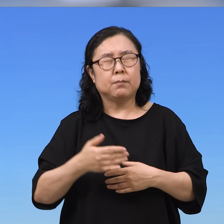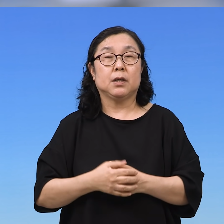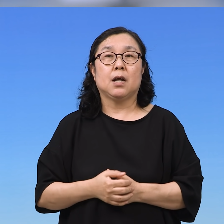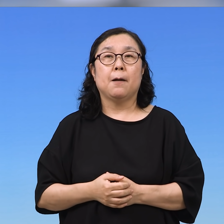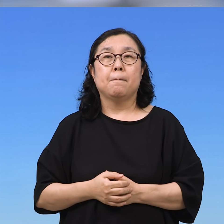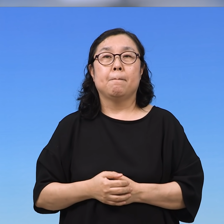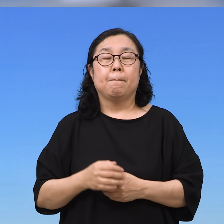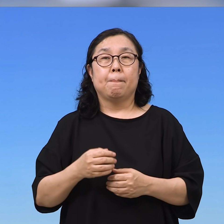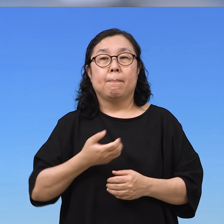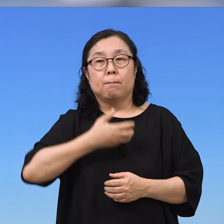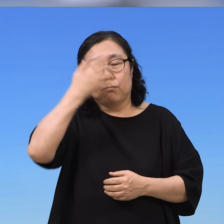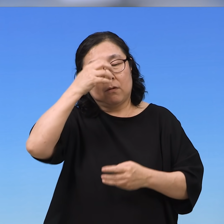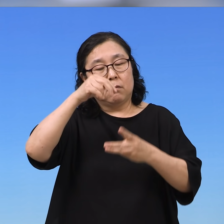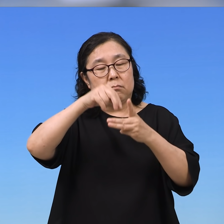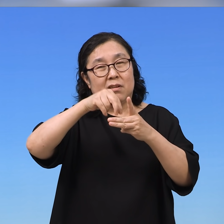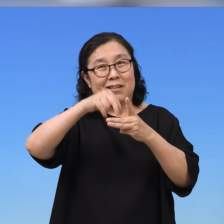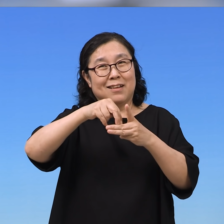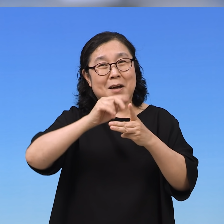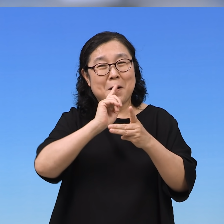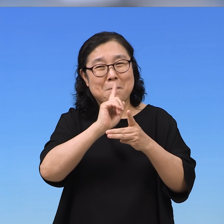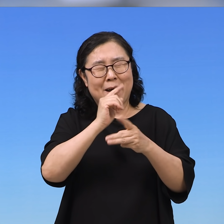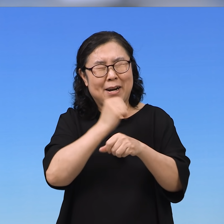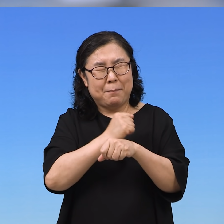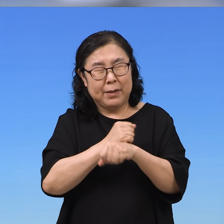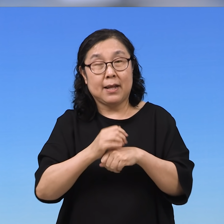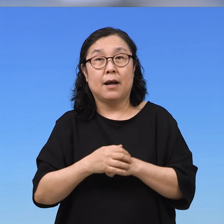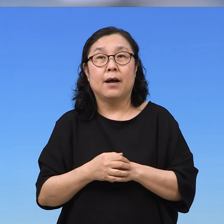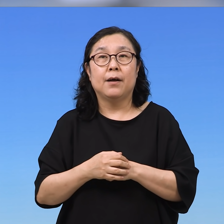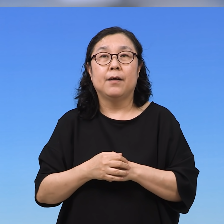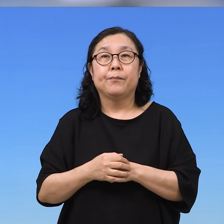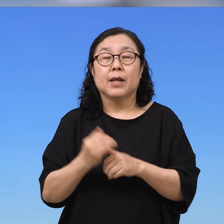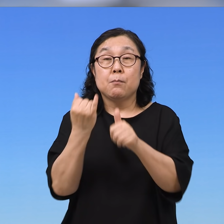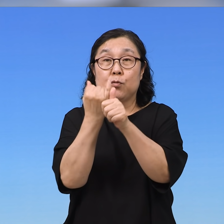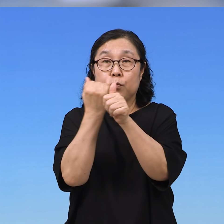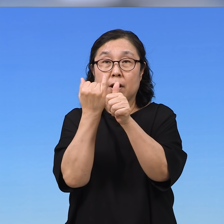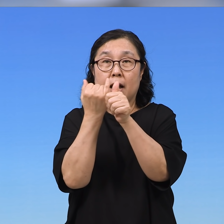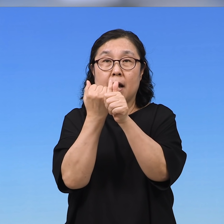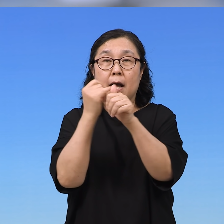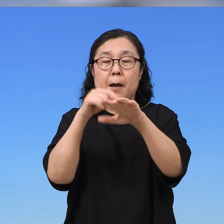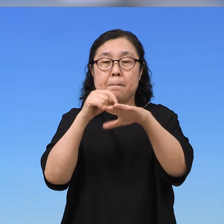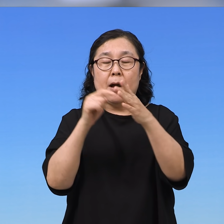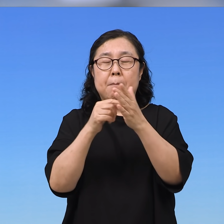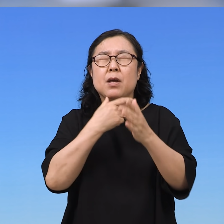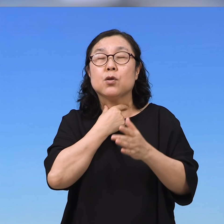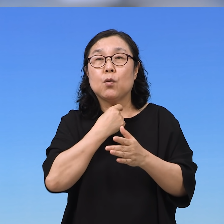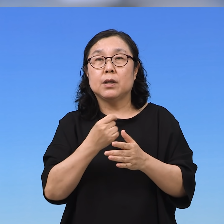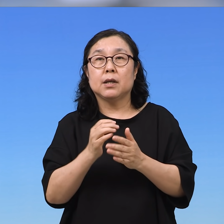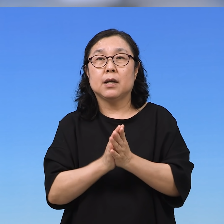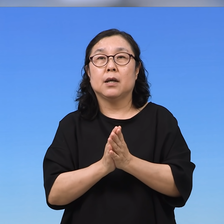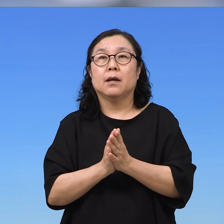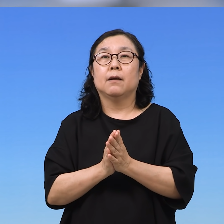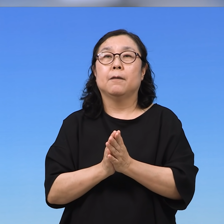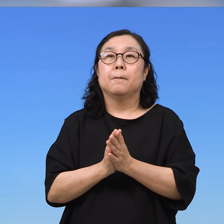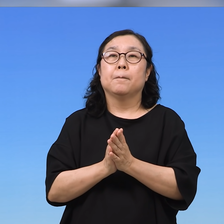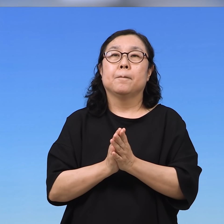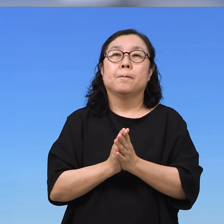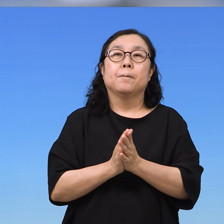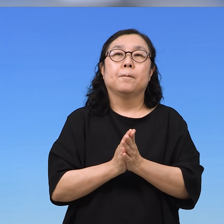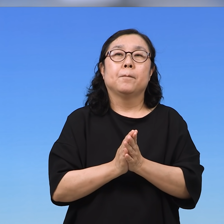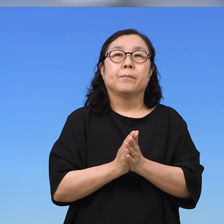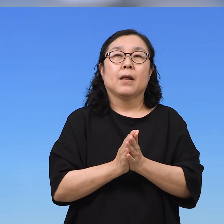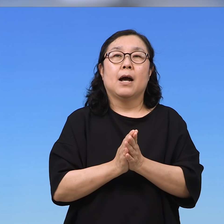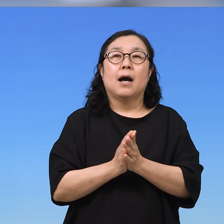하네요. 드림센터 얘기를 하세요. 그러면서 이 부부가 마음의 소원이,